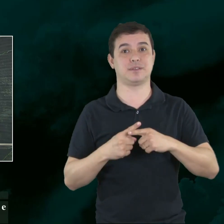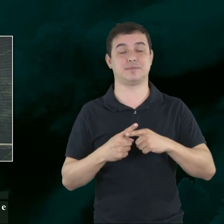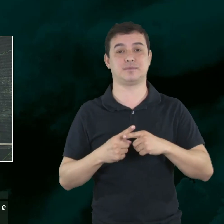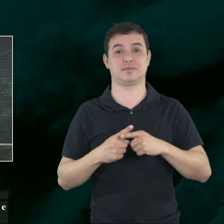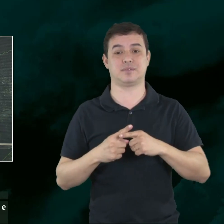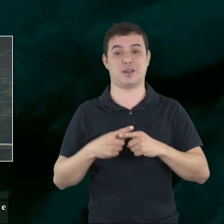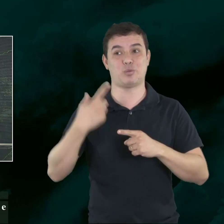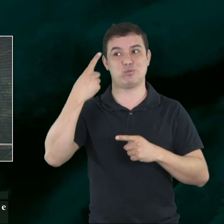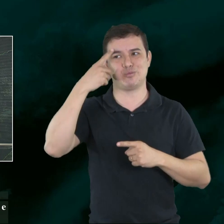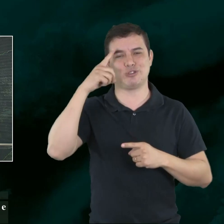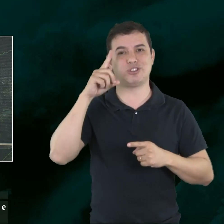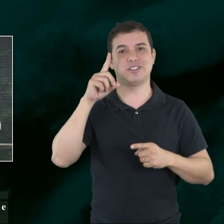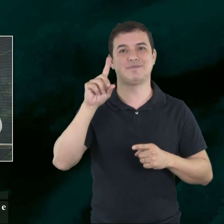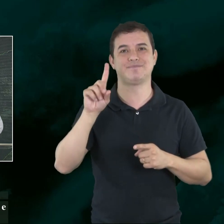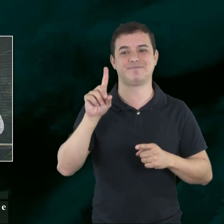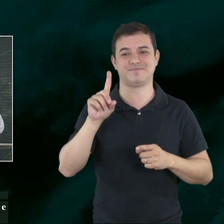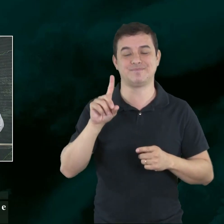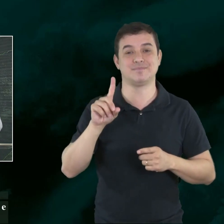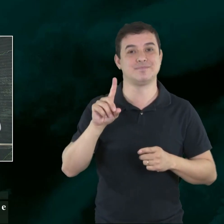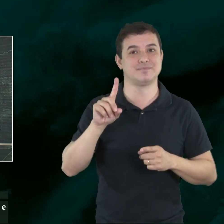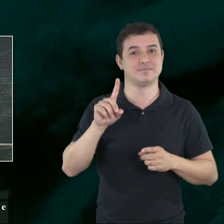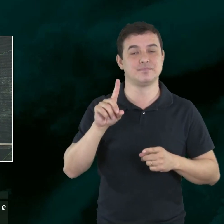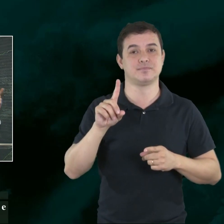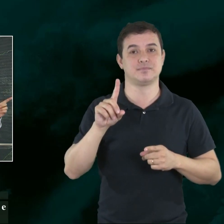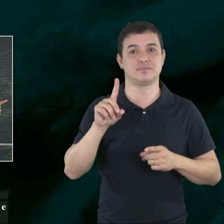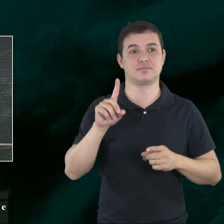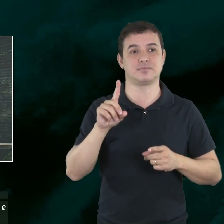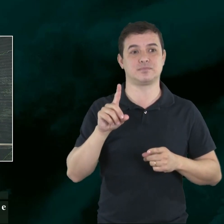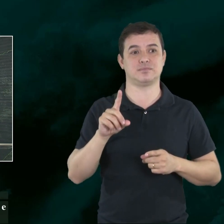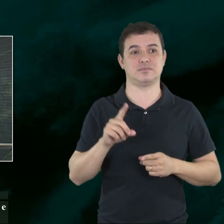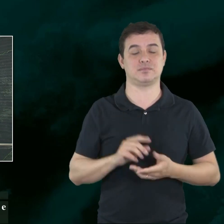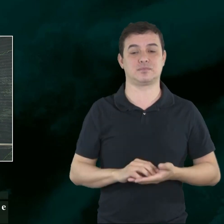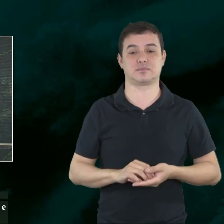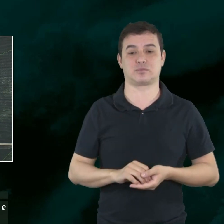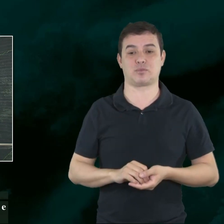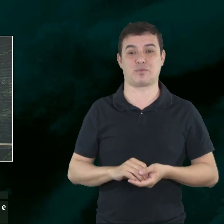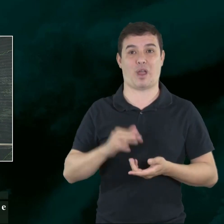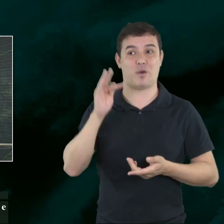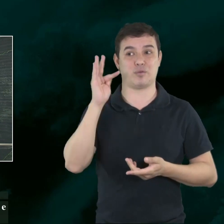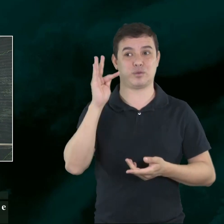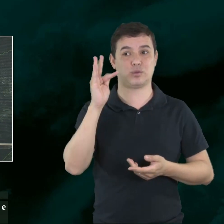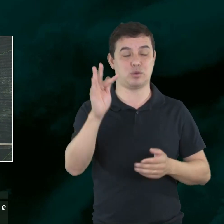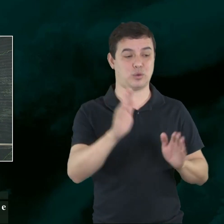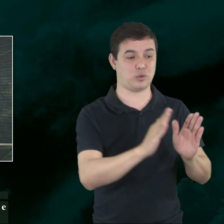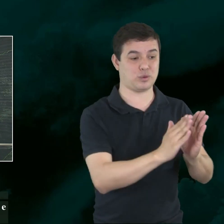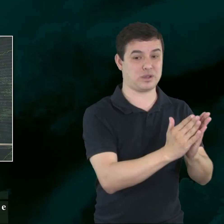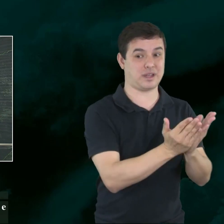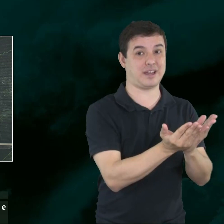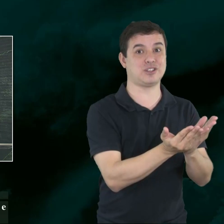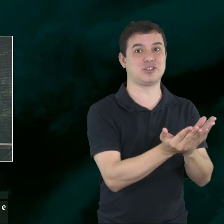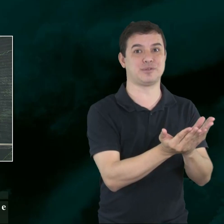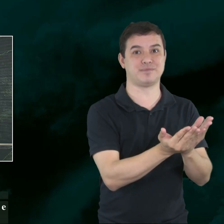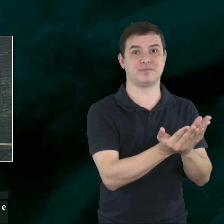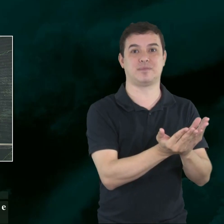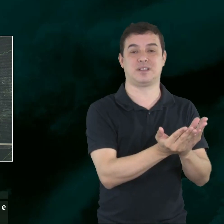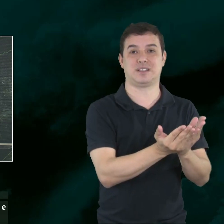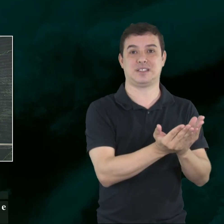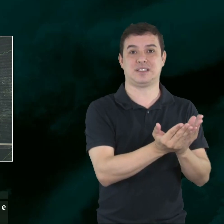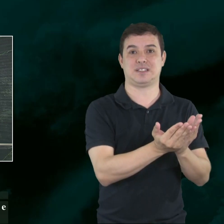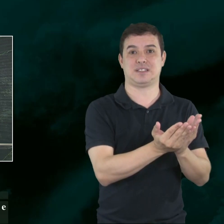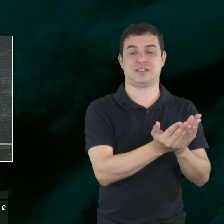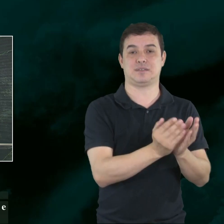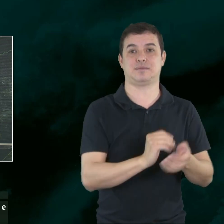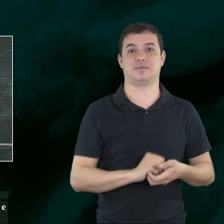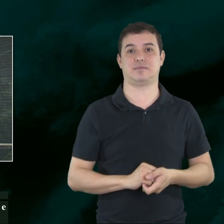dia em que muitos dentre nós, muitos cristãos, irão se